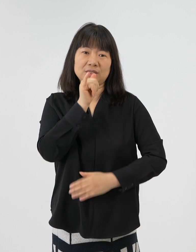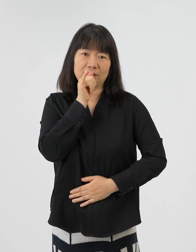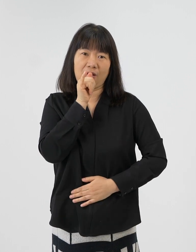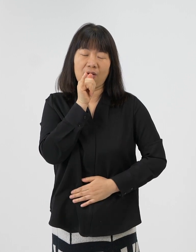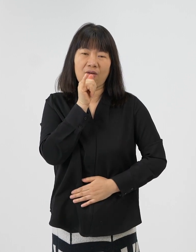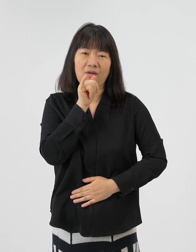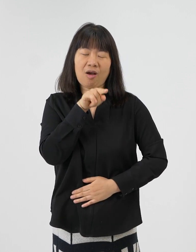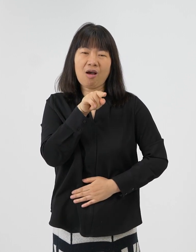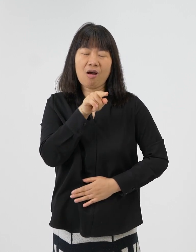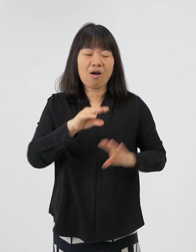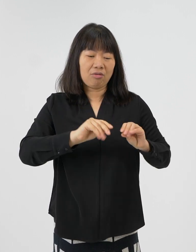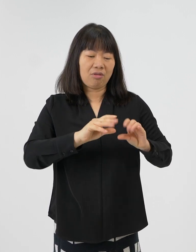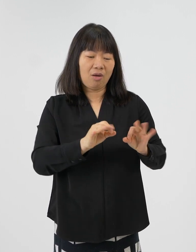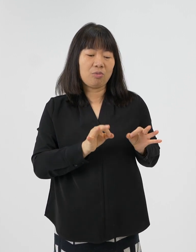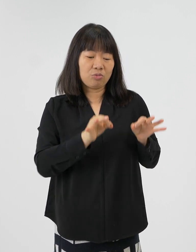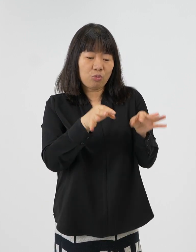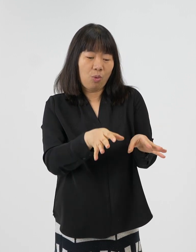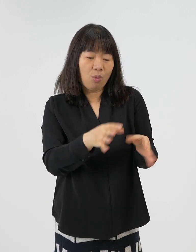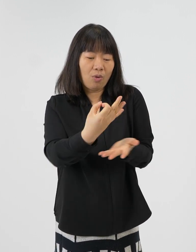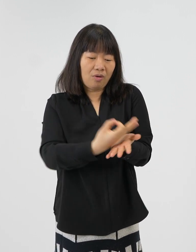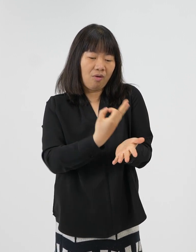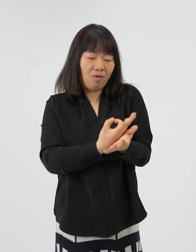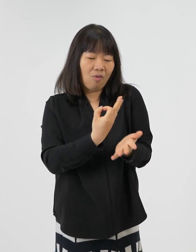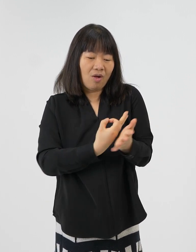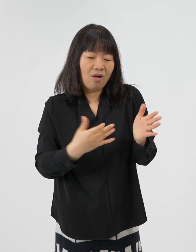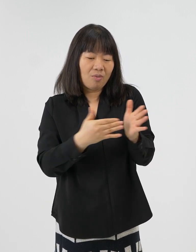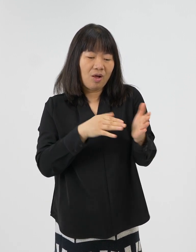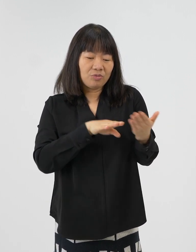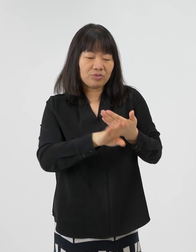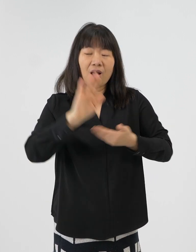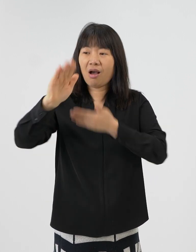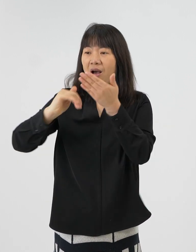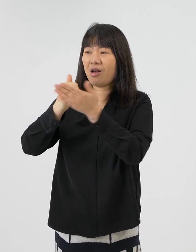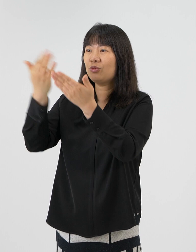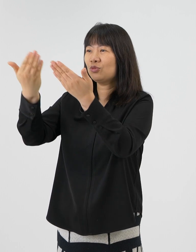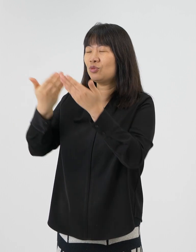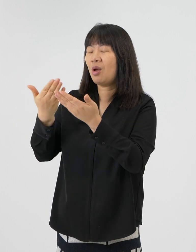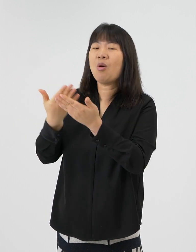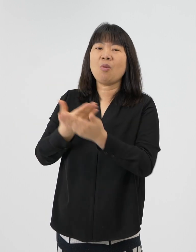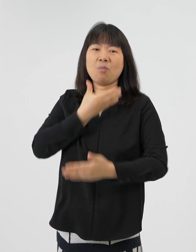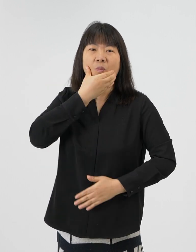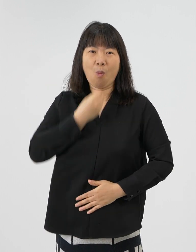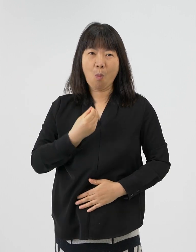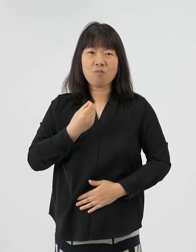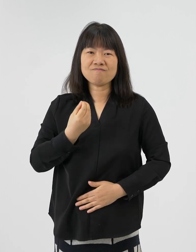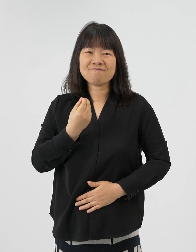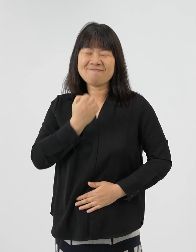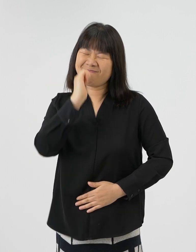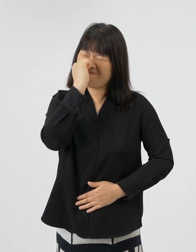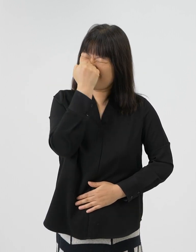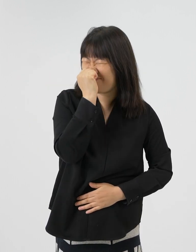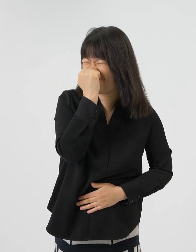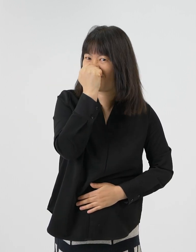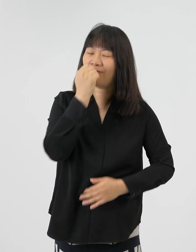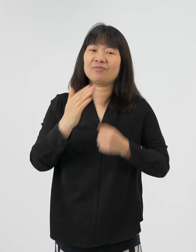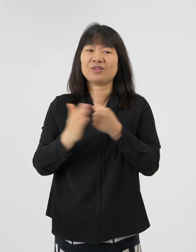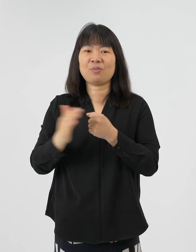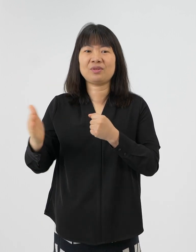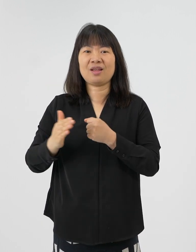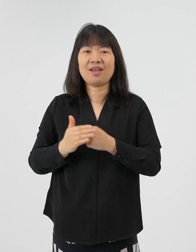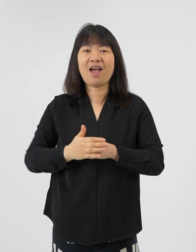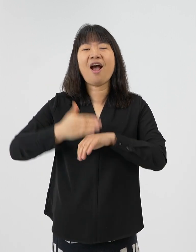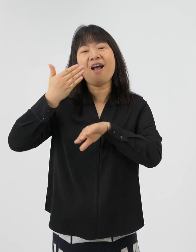지금 부동산 투기에서 돈 벌어놓고 하나님이 주신 복이라고 우기죠. 그래서 막 감사헌금도